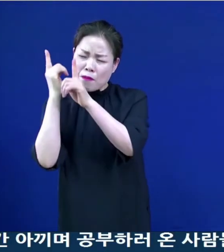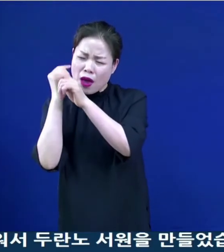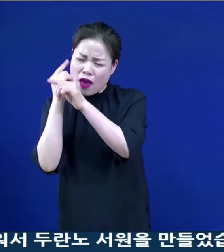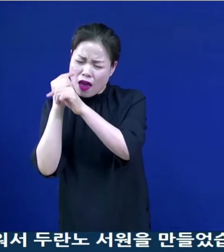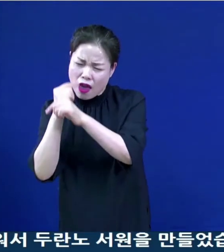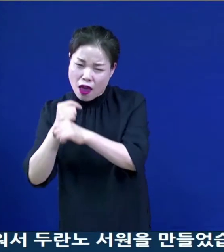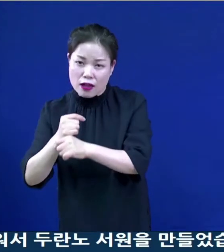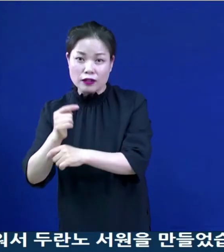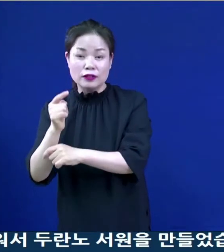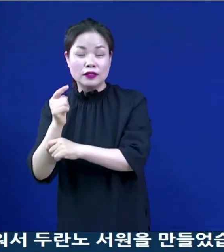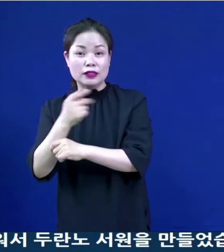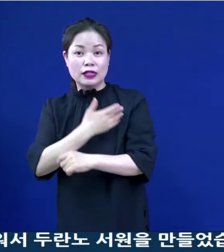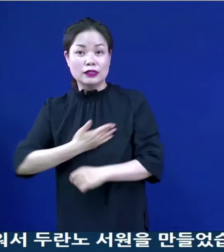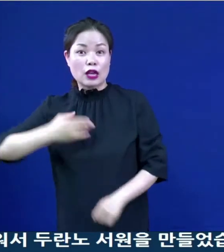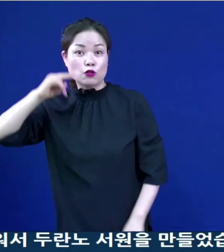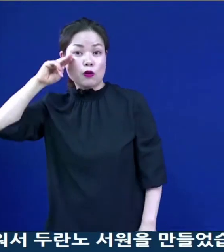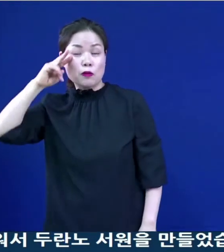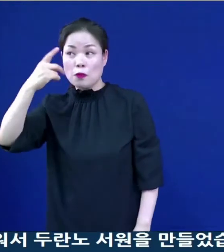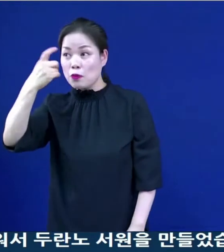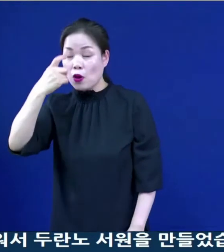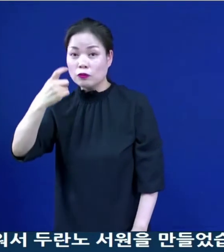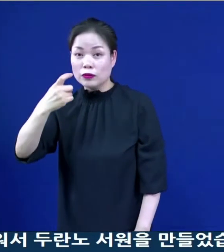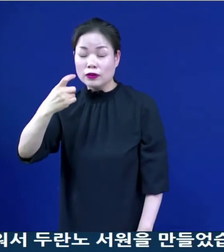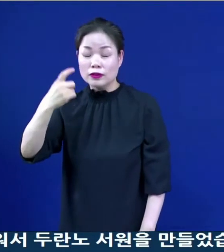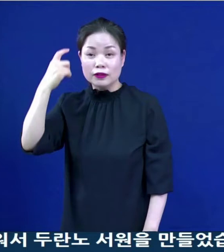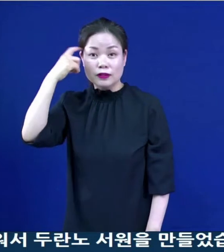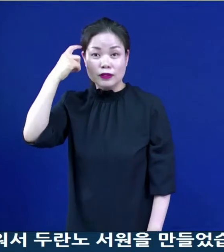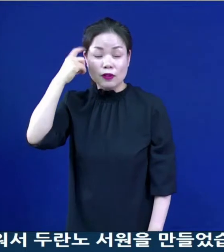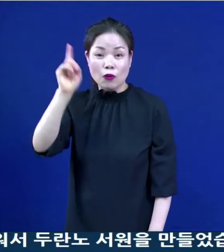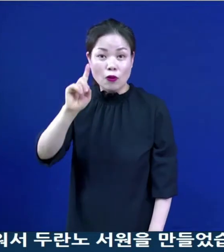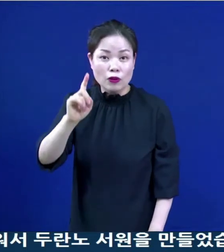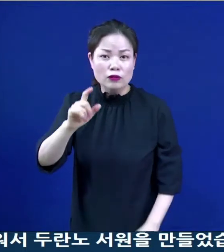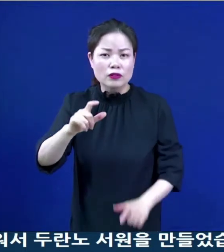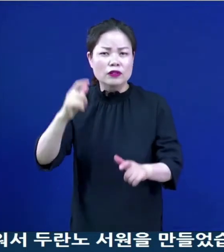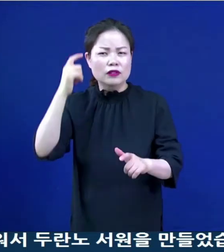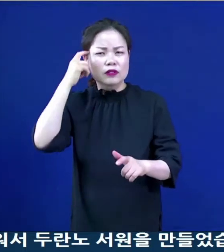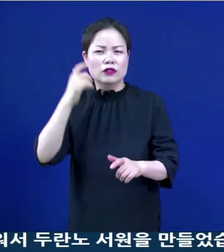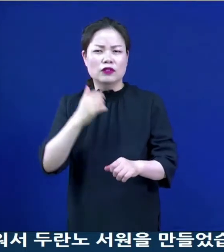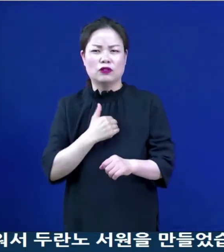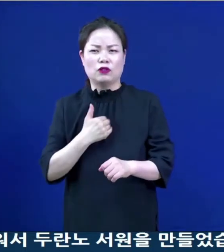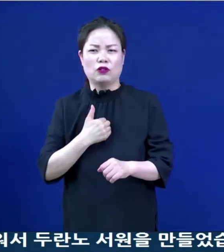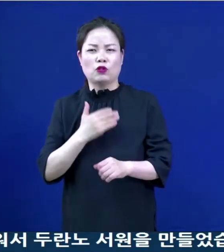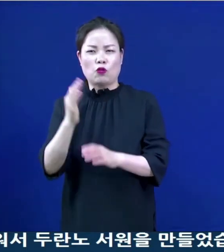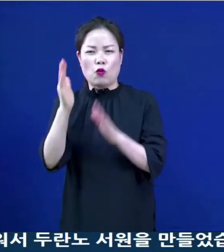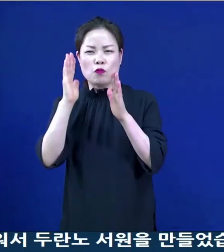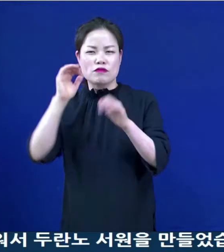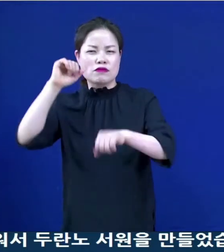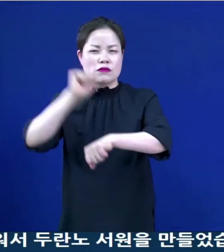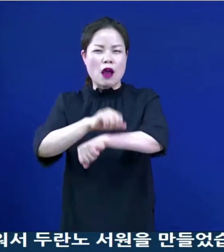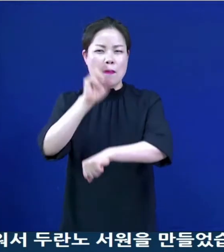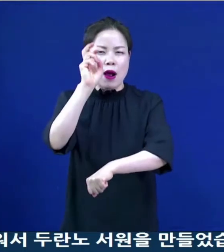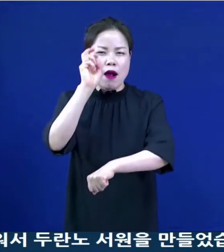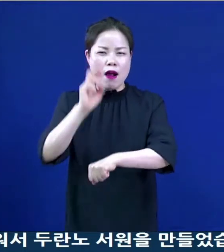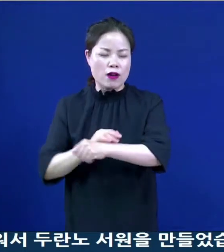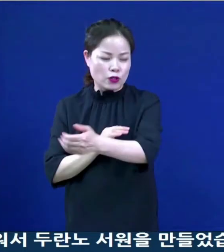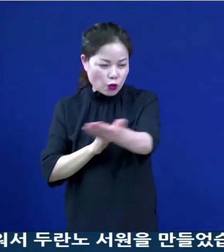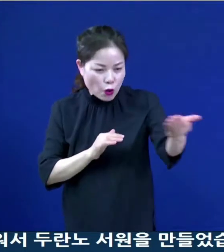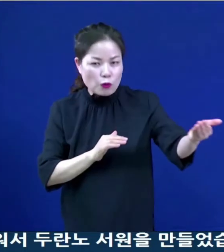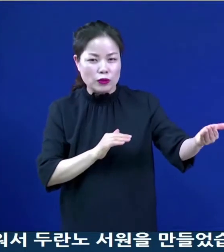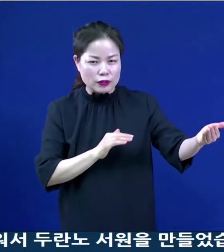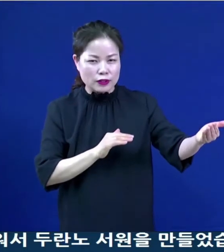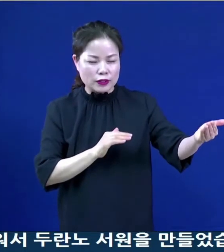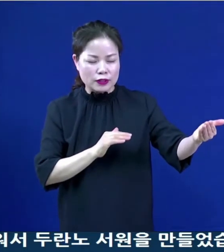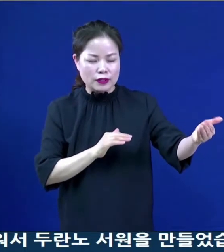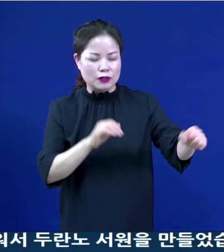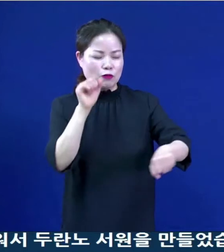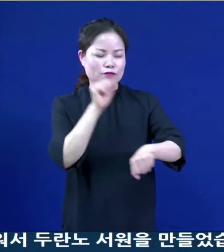2년 동안 사도 바울한테 배우면 늘겠어요? 안 늘겠어요? 저 같은 사람도 늘 거예요. 하물며 여러분 같은 분이